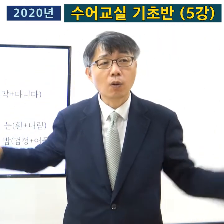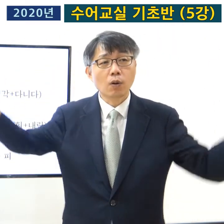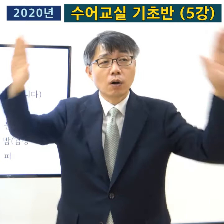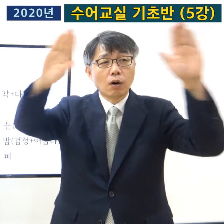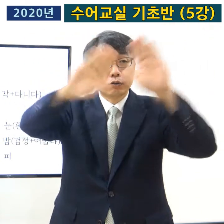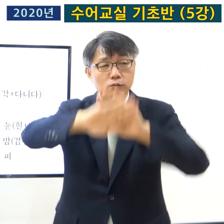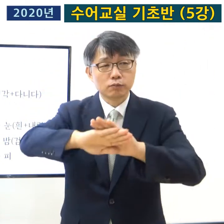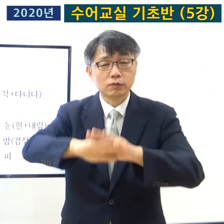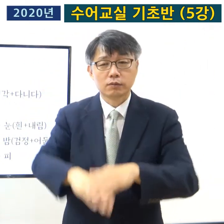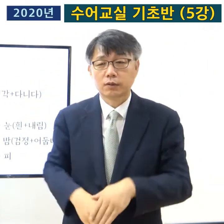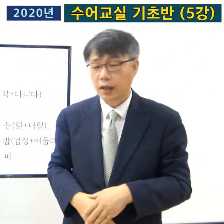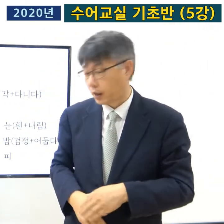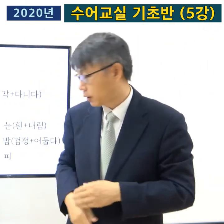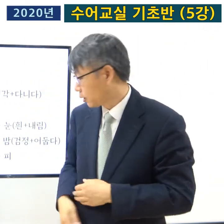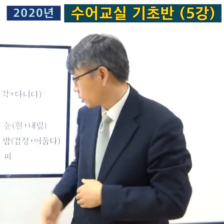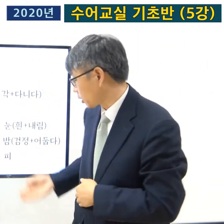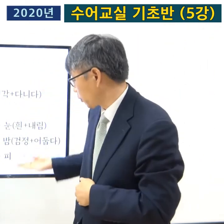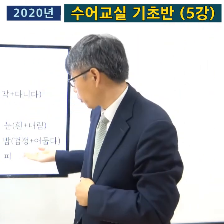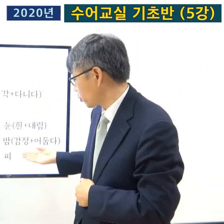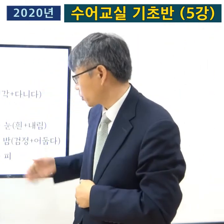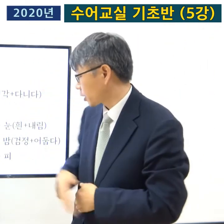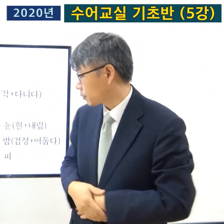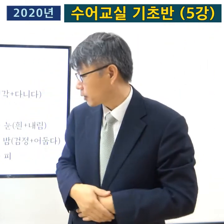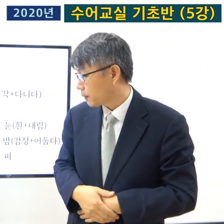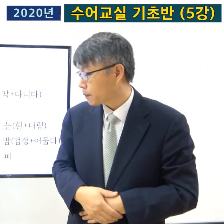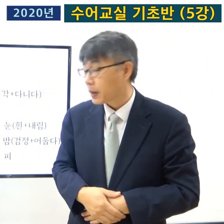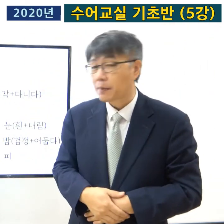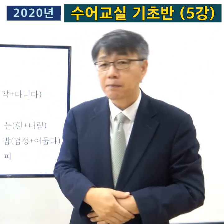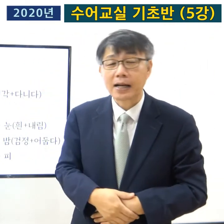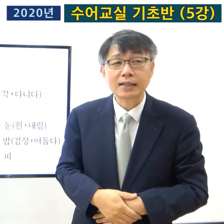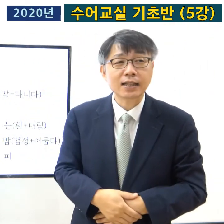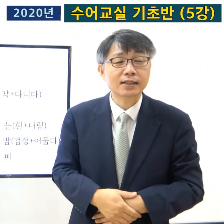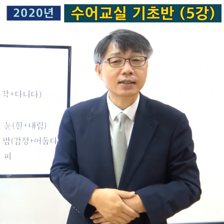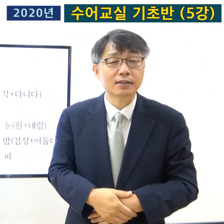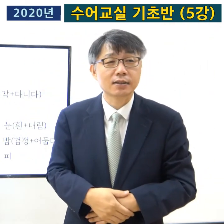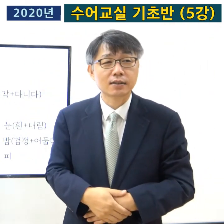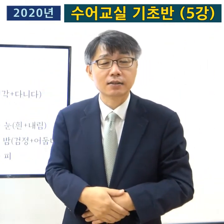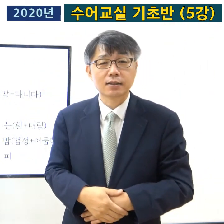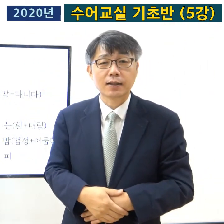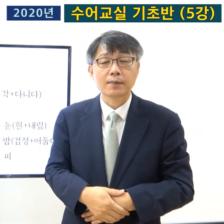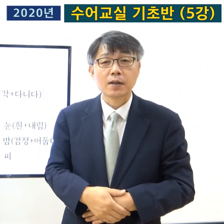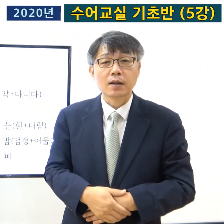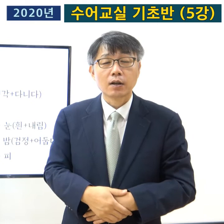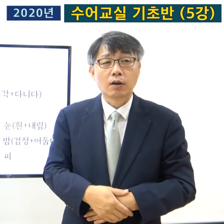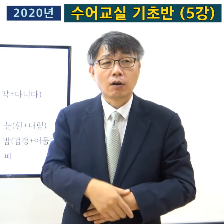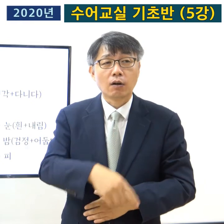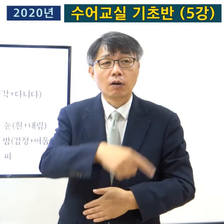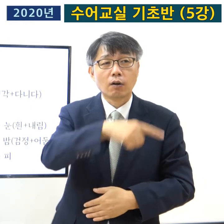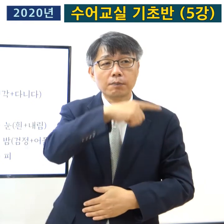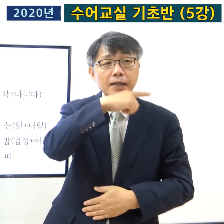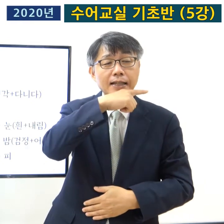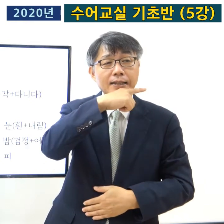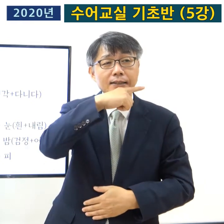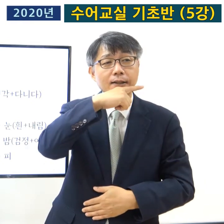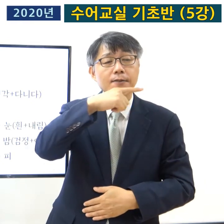검고 어두워. 네, 그렇게 표현해 주시면 되겠습니다. 빨간색은 이제 피가 나는 건데요.